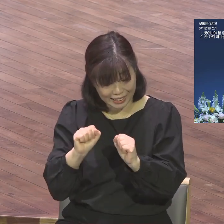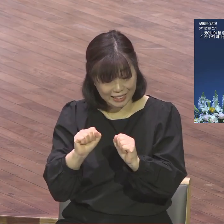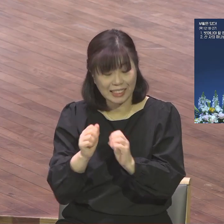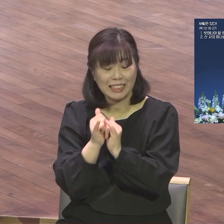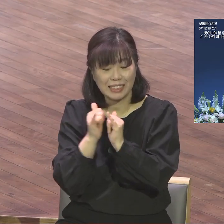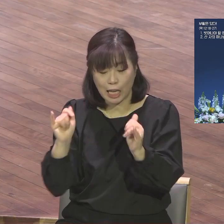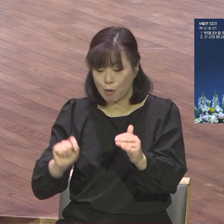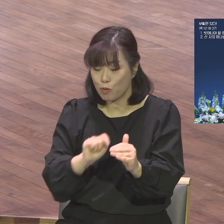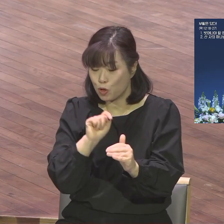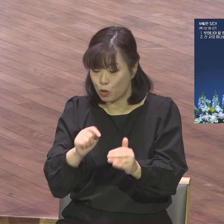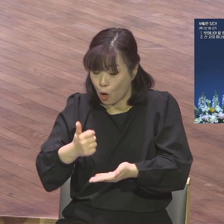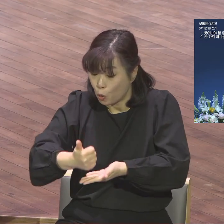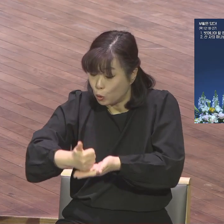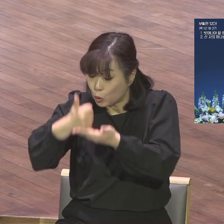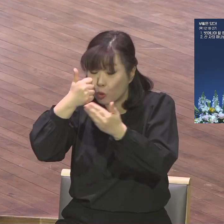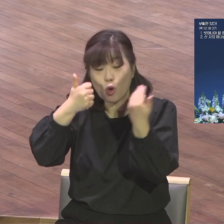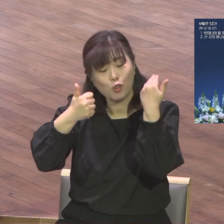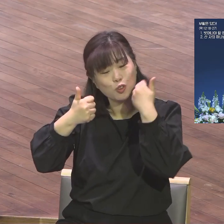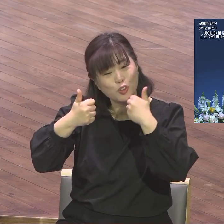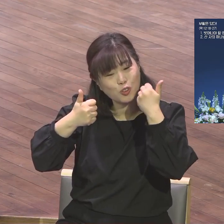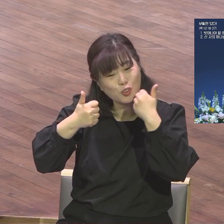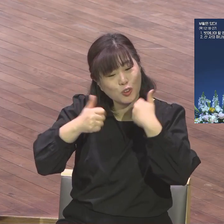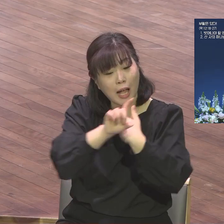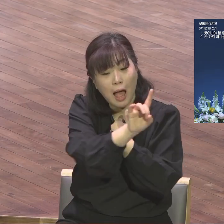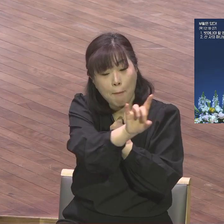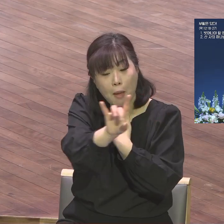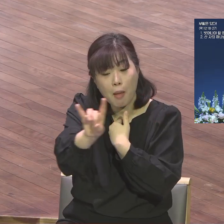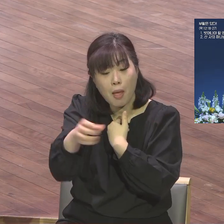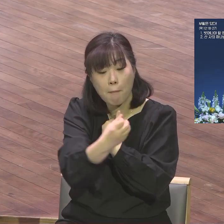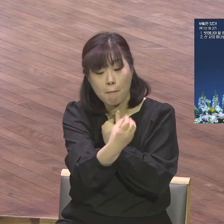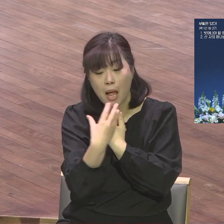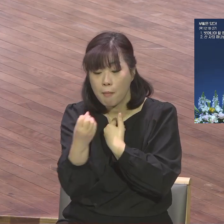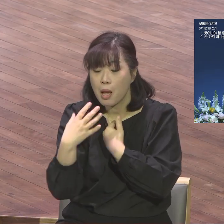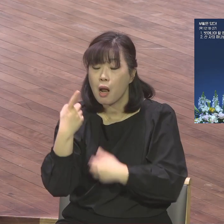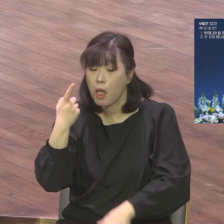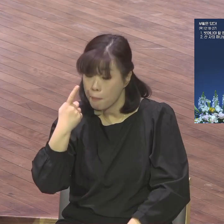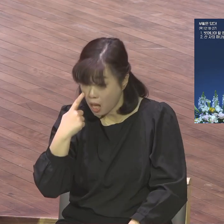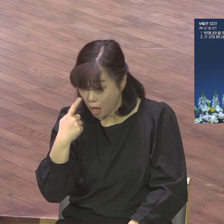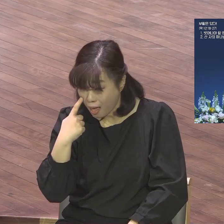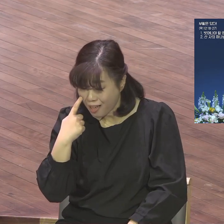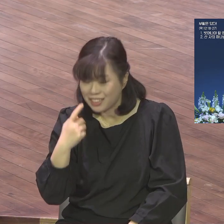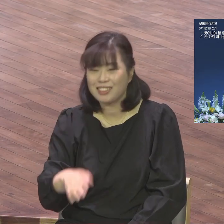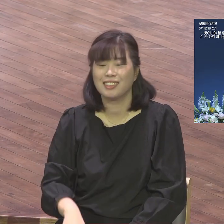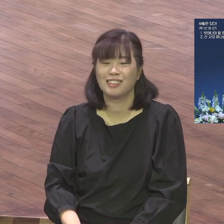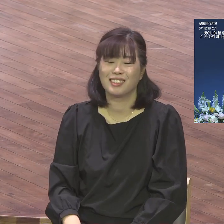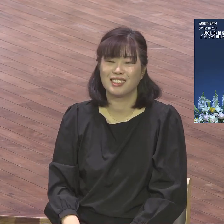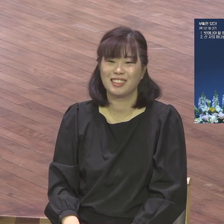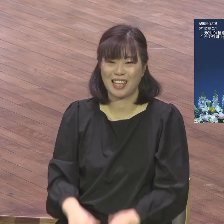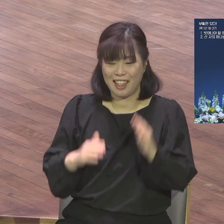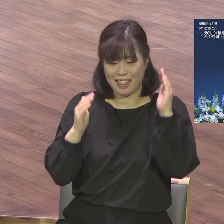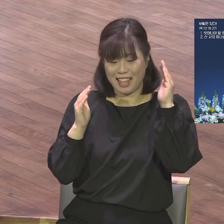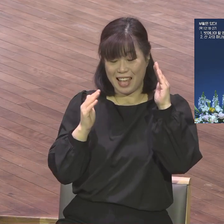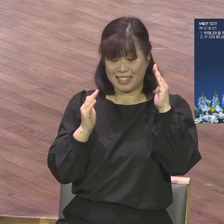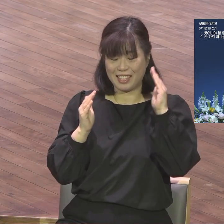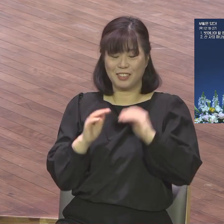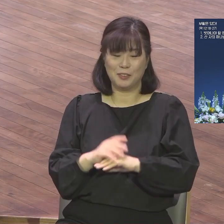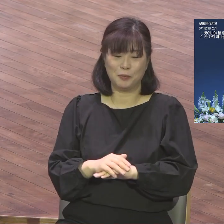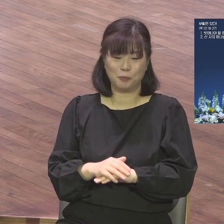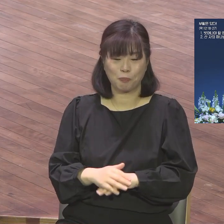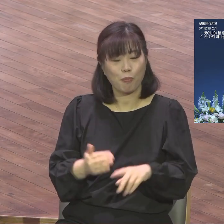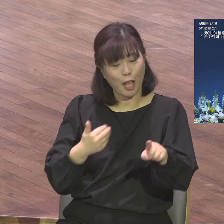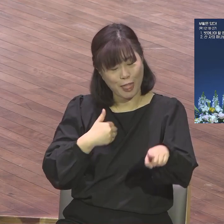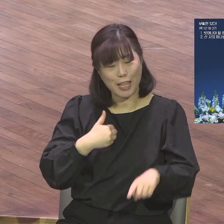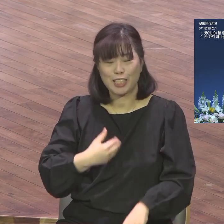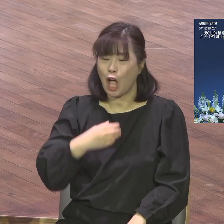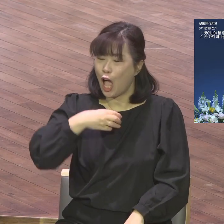사람이 있으면 한 분씩 말을 해봐라 그렇게 말을 하니까 이 초등학생들이 중에서 빌